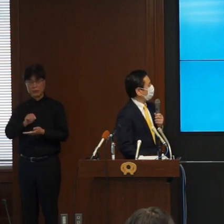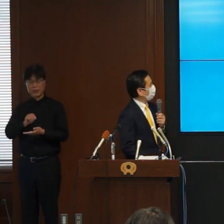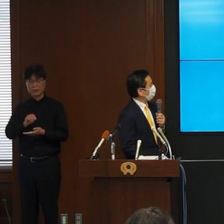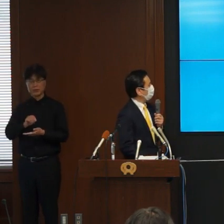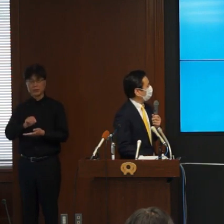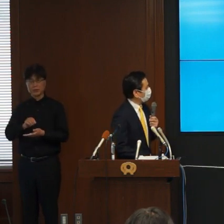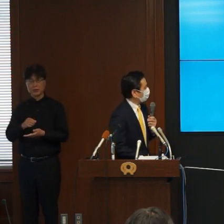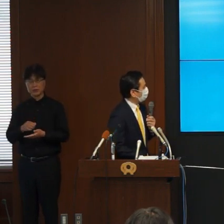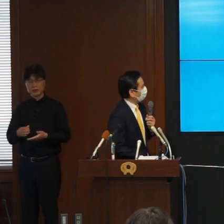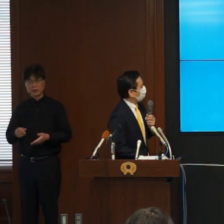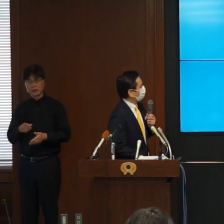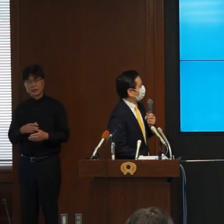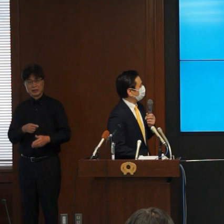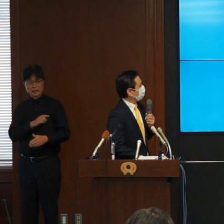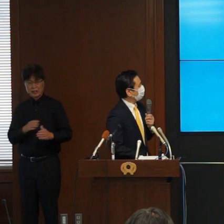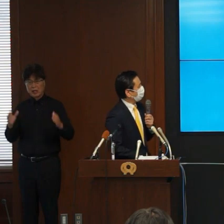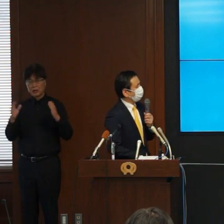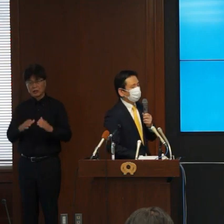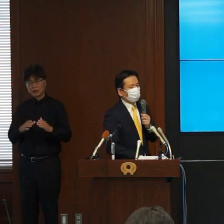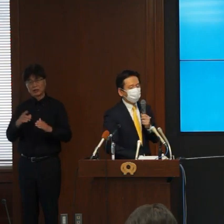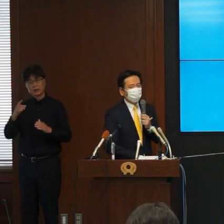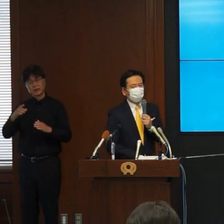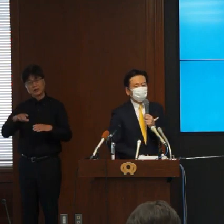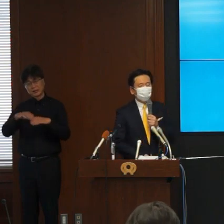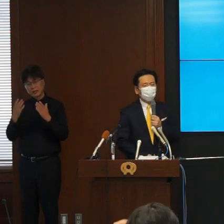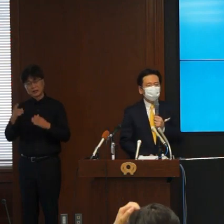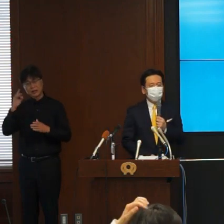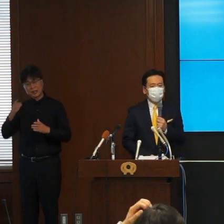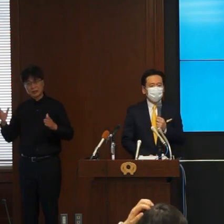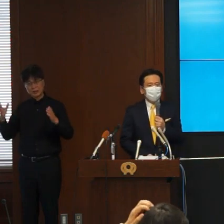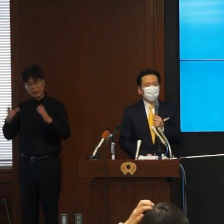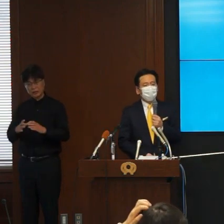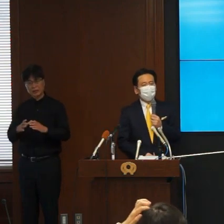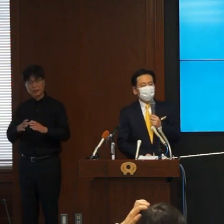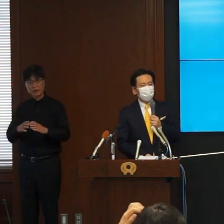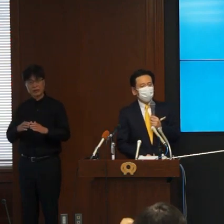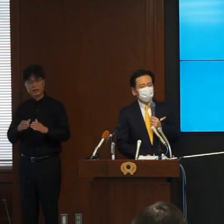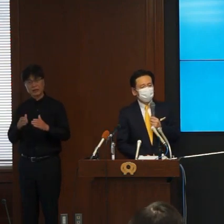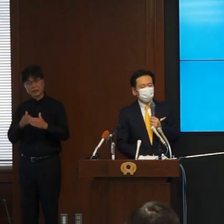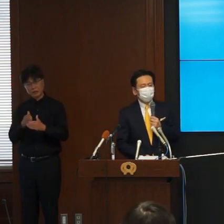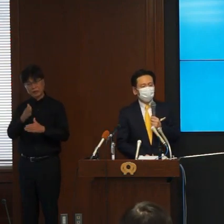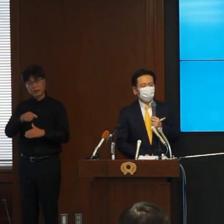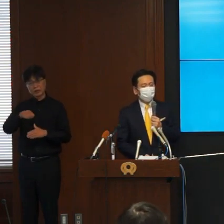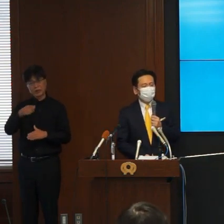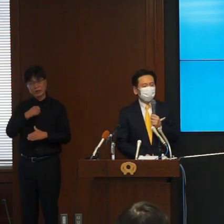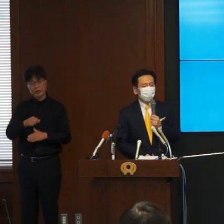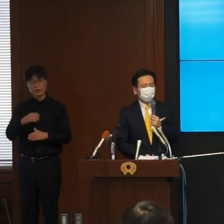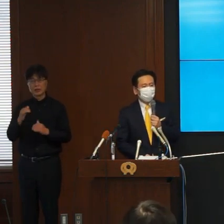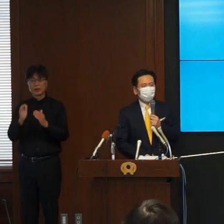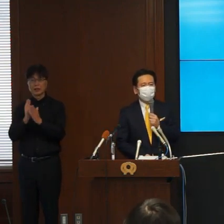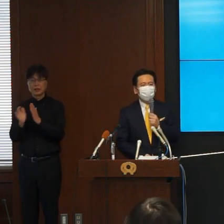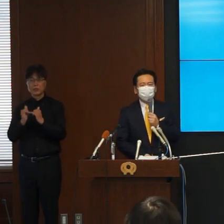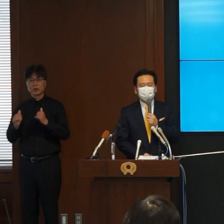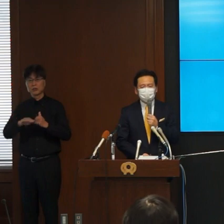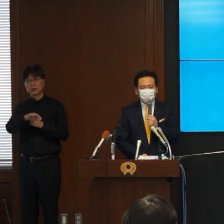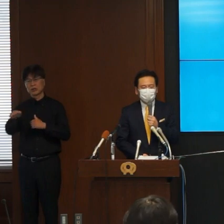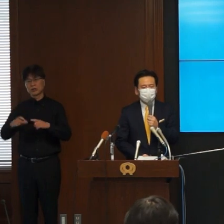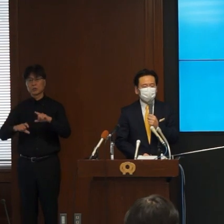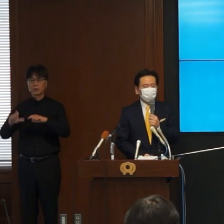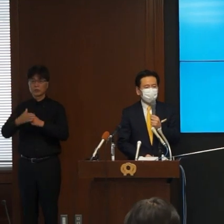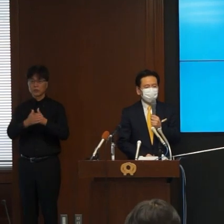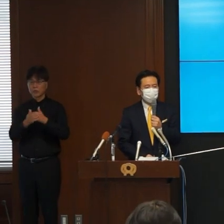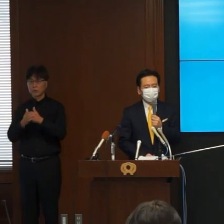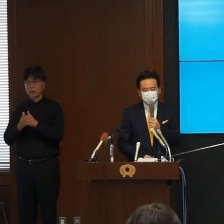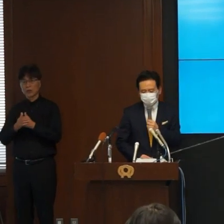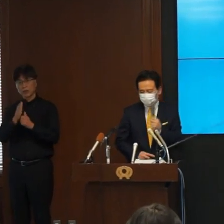つになって、オールサガ、チームサガで乗り越えていきたいと思いますので、県民の皆さん方のますますのご協力、ご支援を